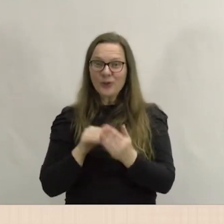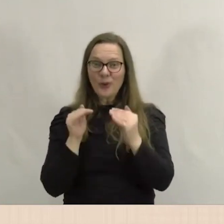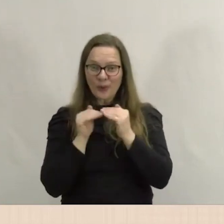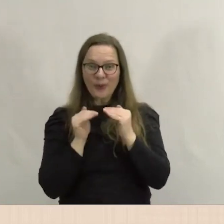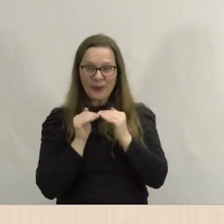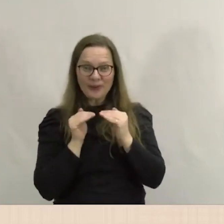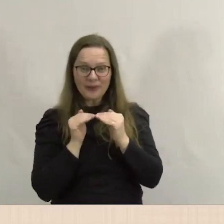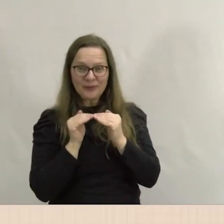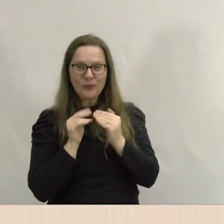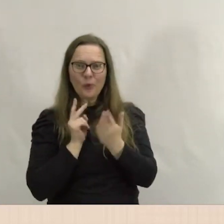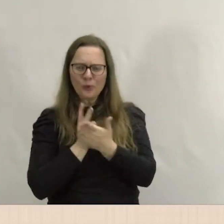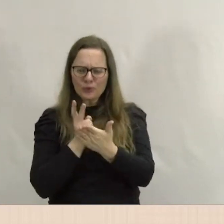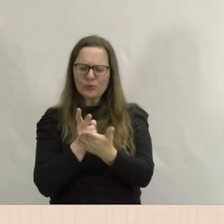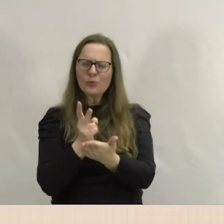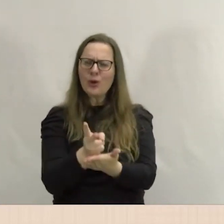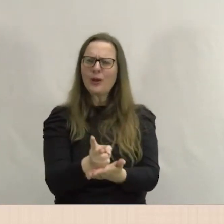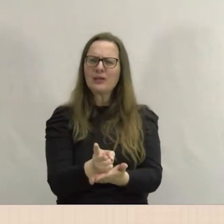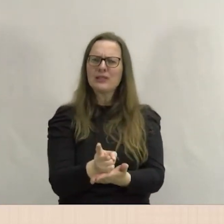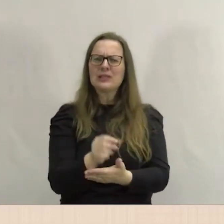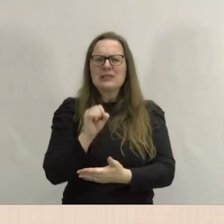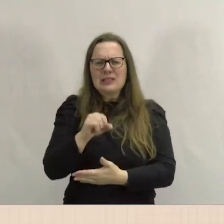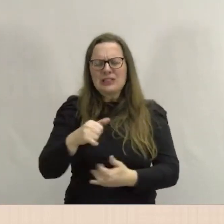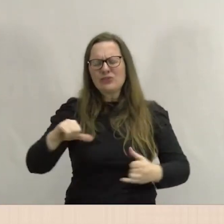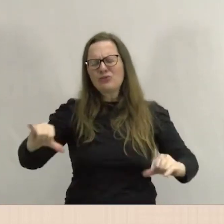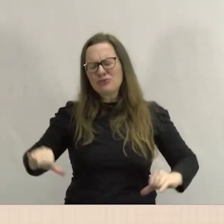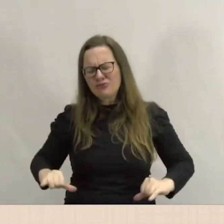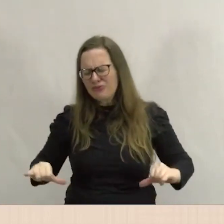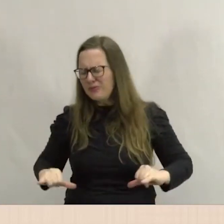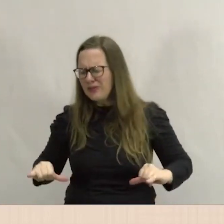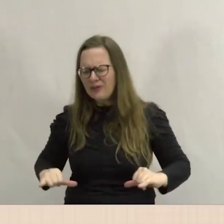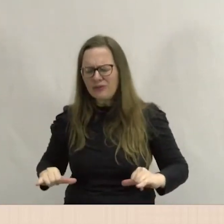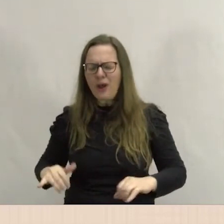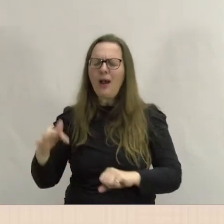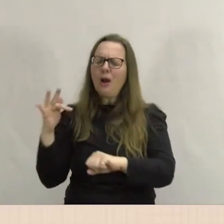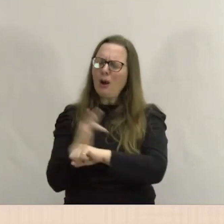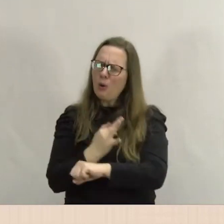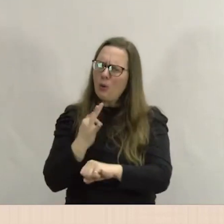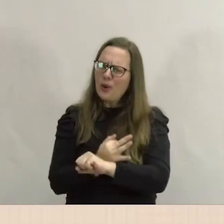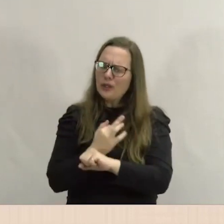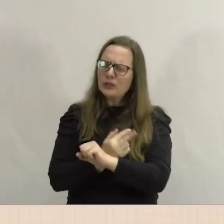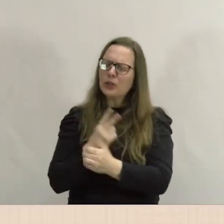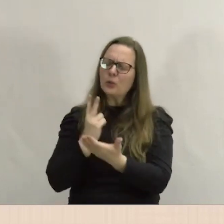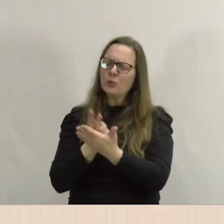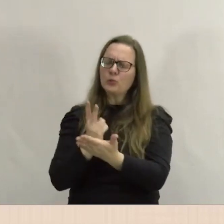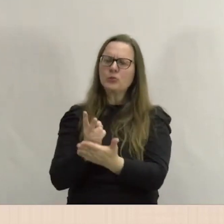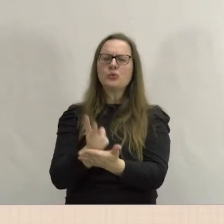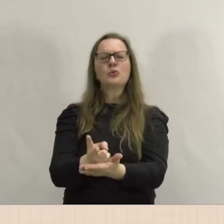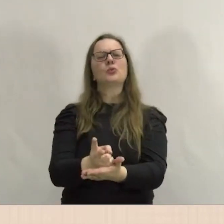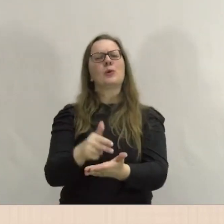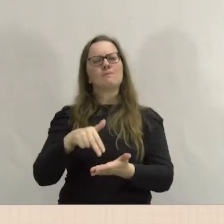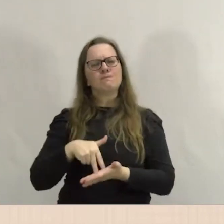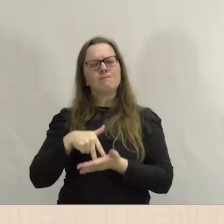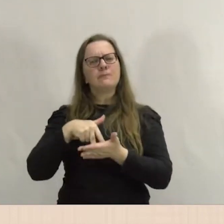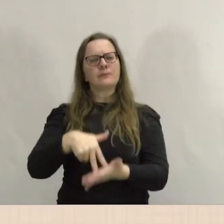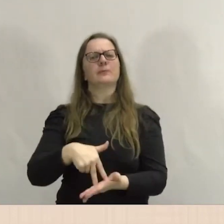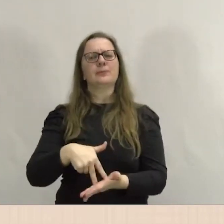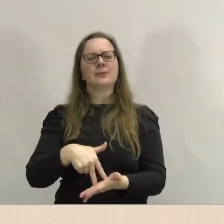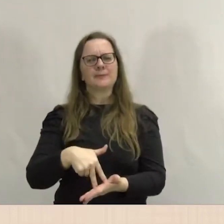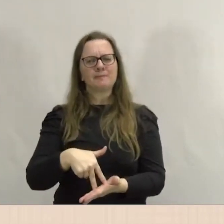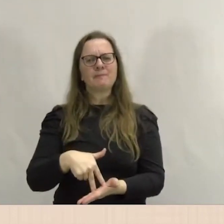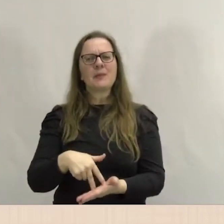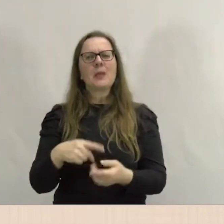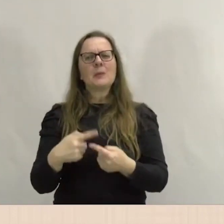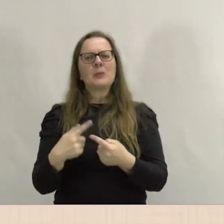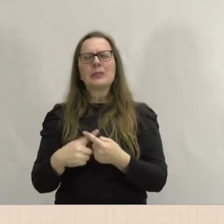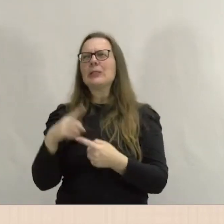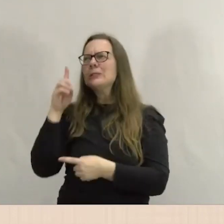Vão vir mais perseguições. Vão vir mais sofrimentos. Mas, irmão, nós não temos medo. Porque é uma luta de